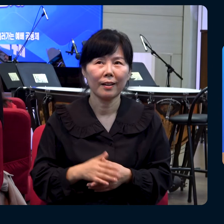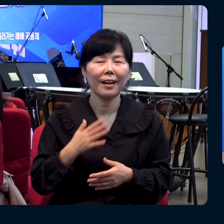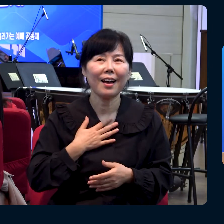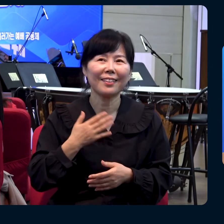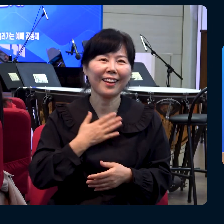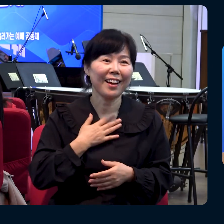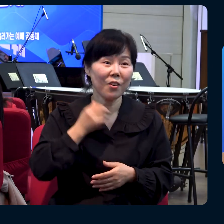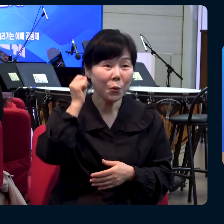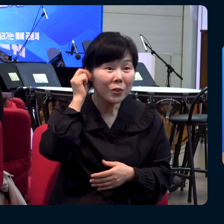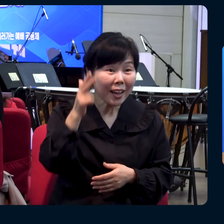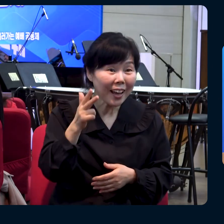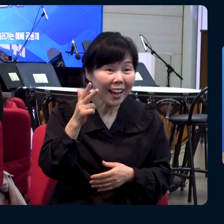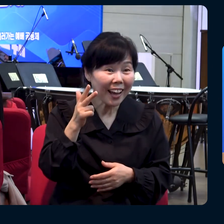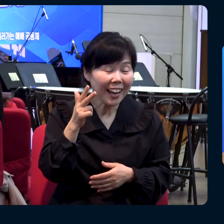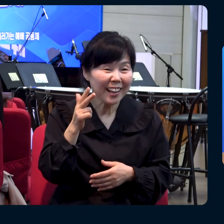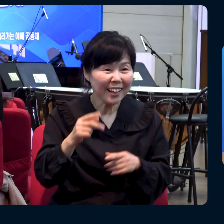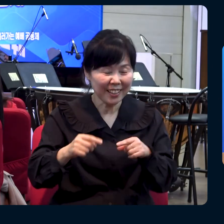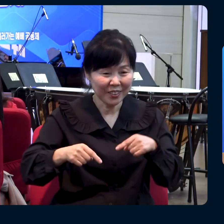부산에 왔구나.